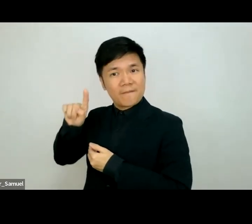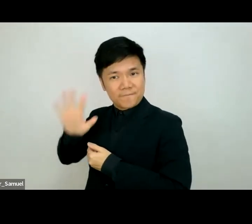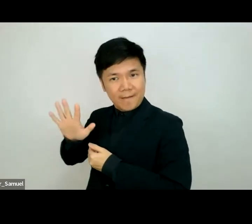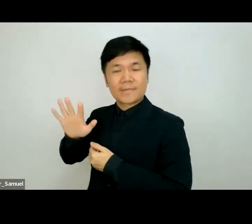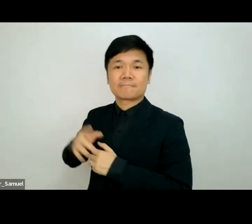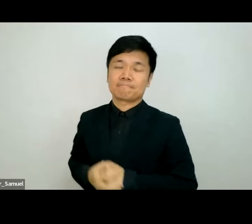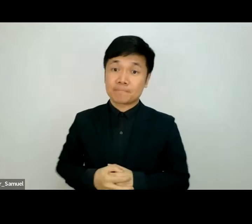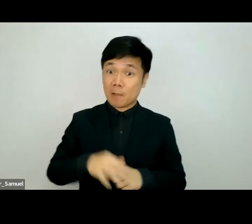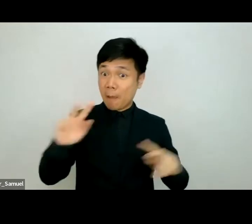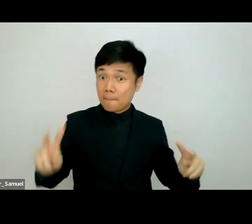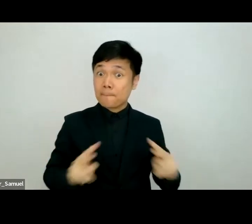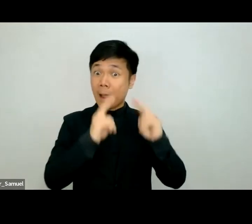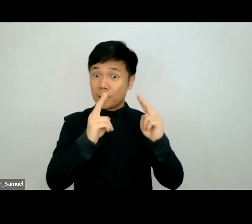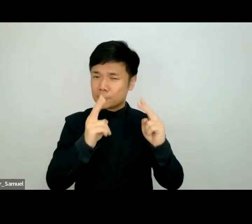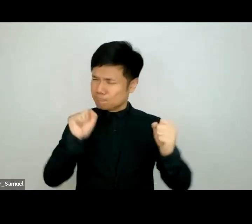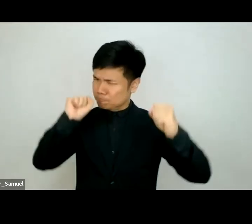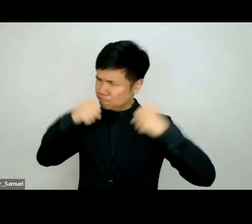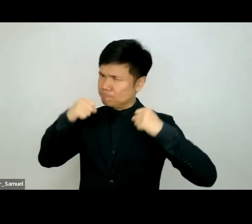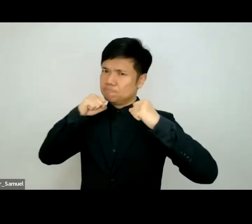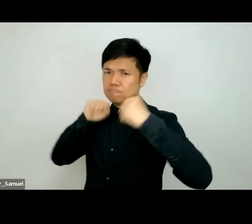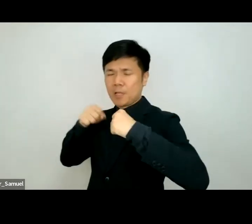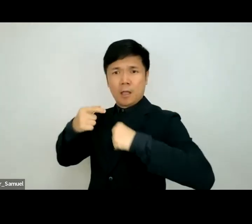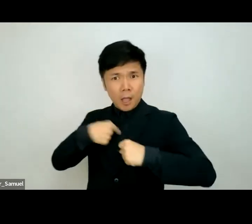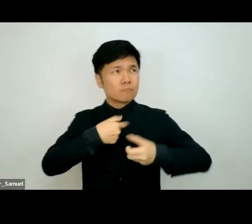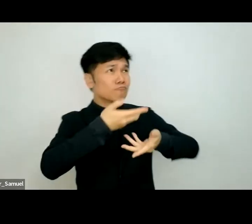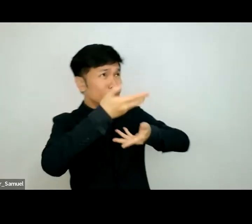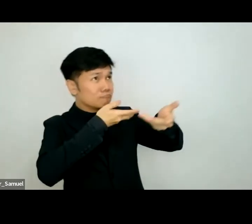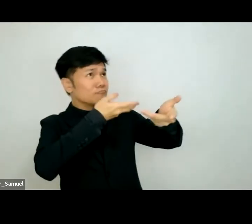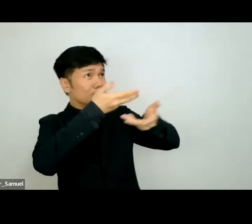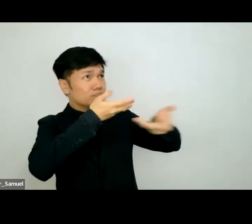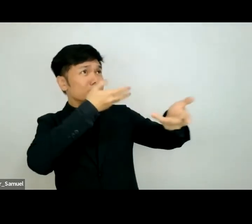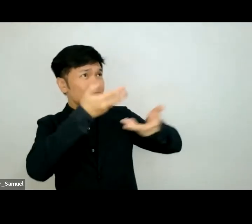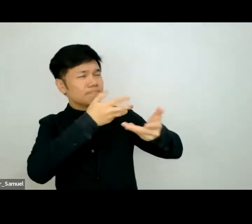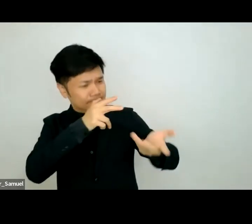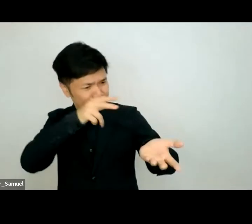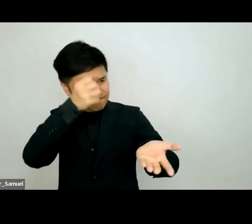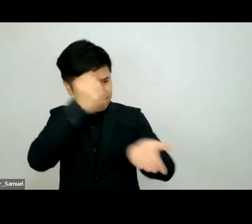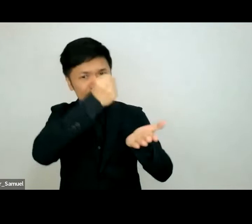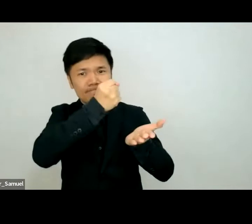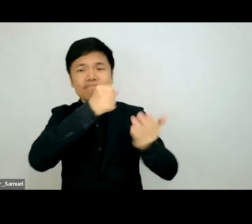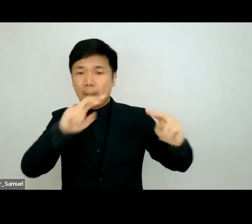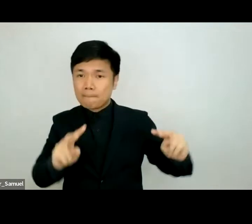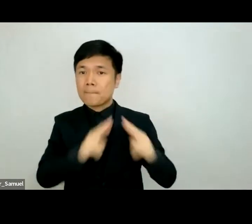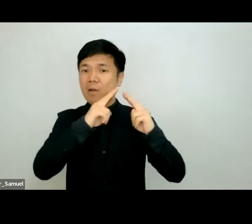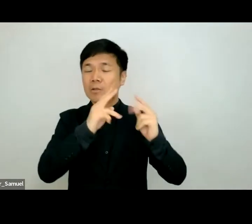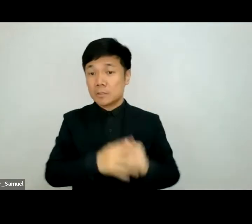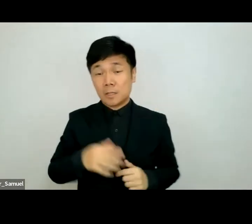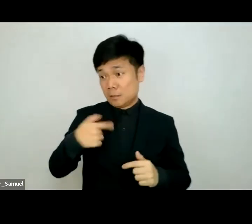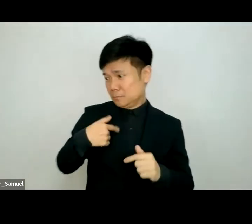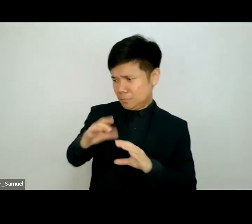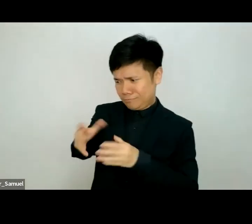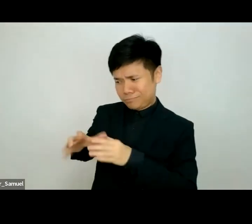changement climatique depuis 2016 avec l'accord de Paris où j'ai pris part